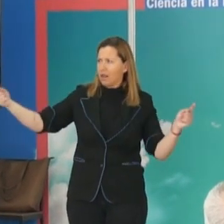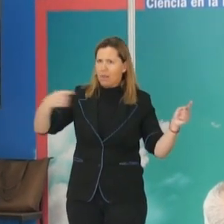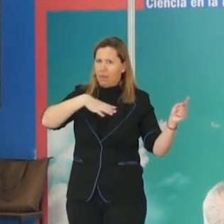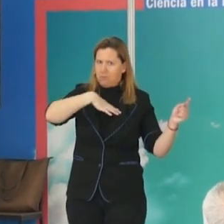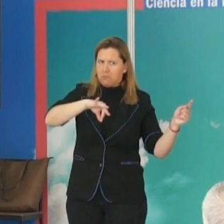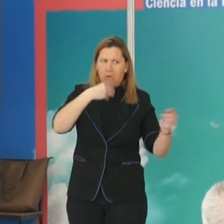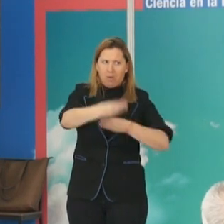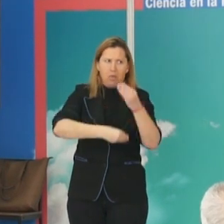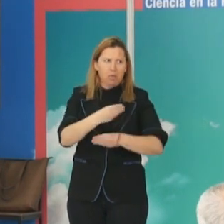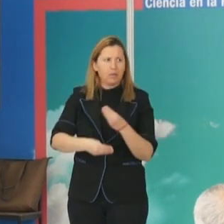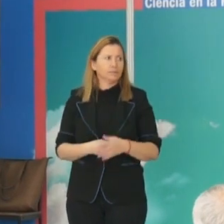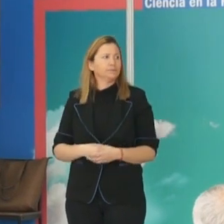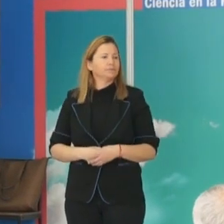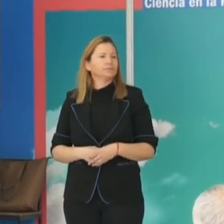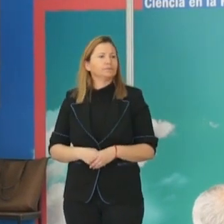está.